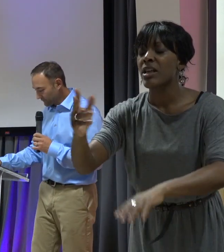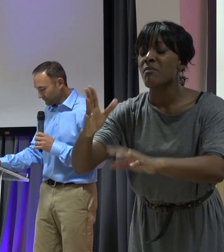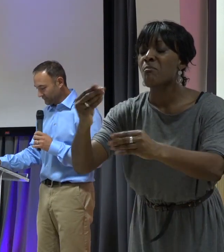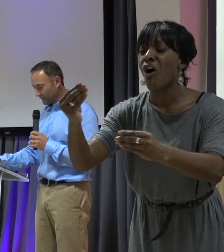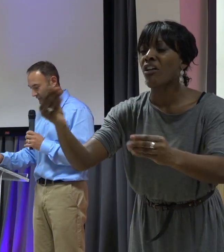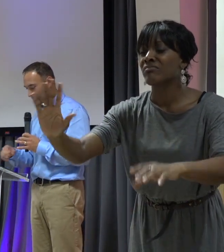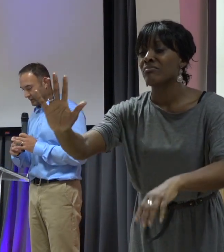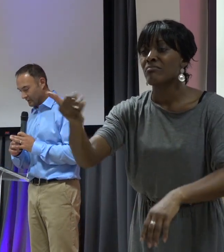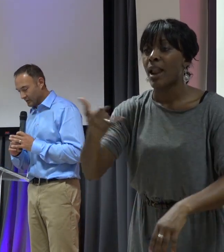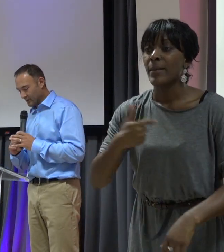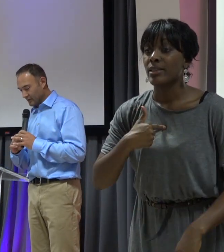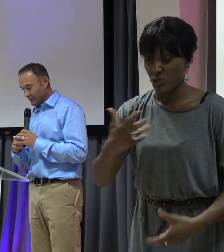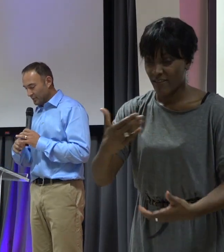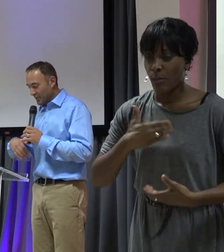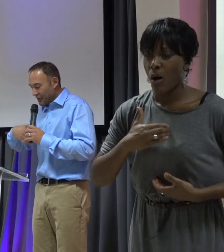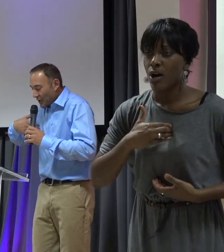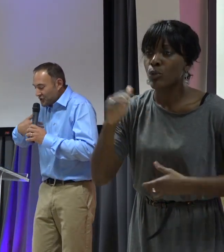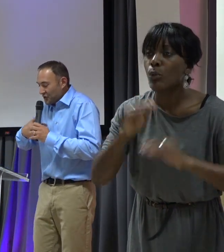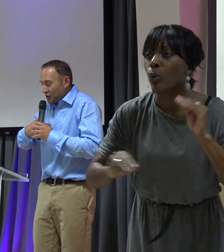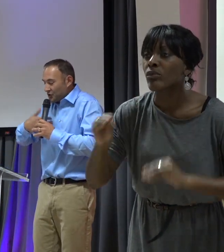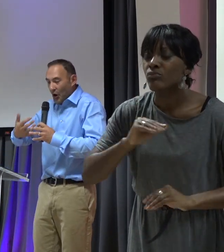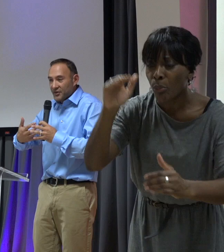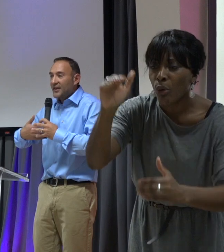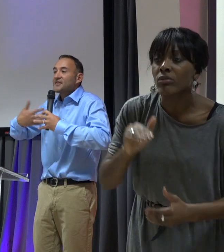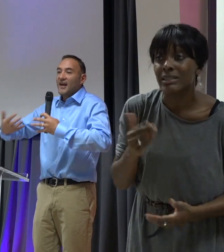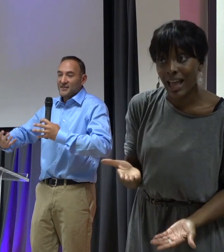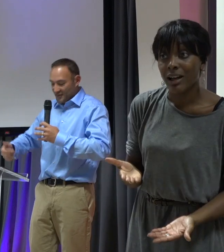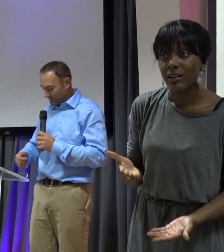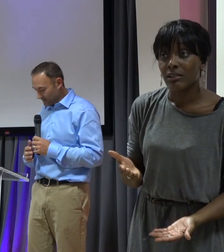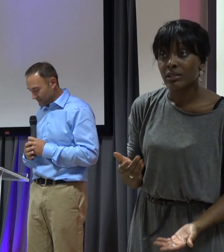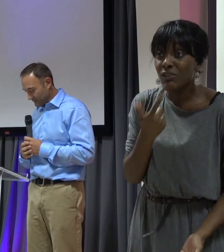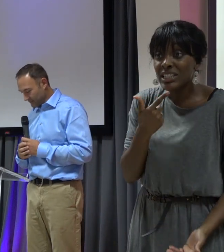ceux qui le craignent, il est avec eux. But those who don't, he is